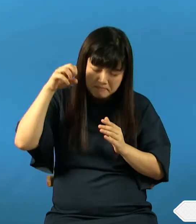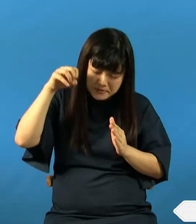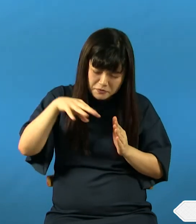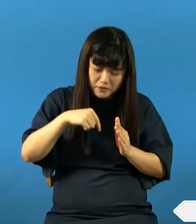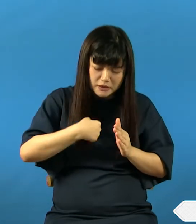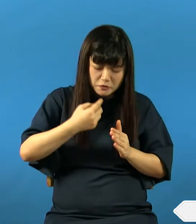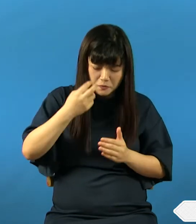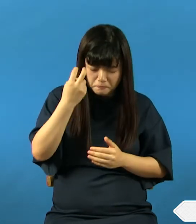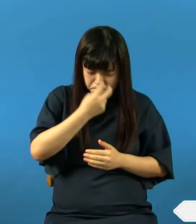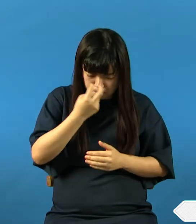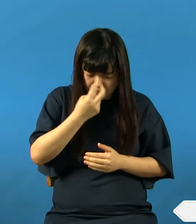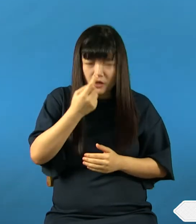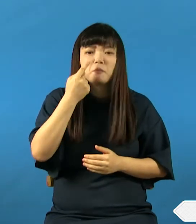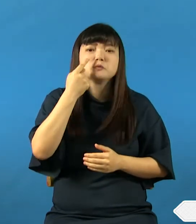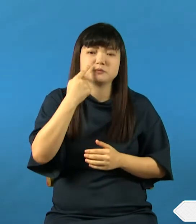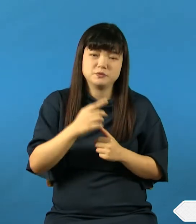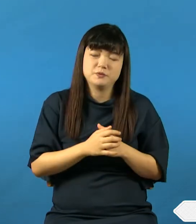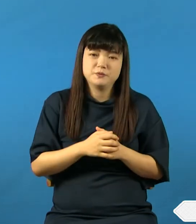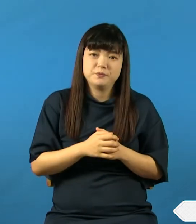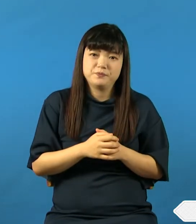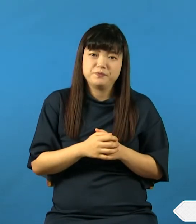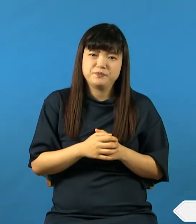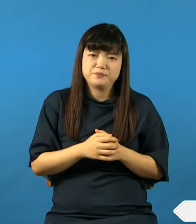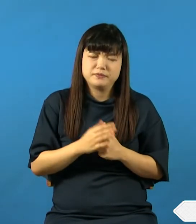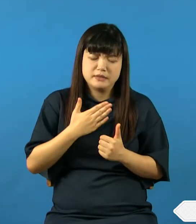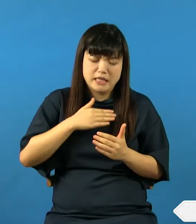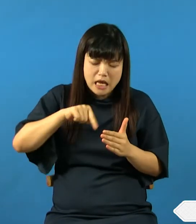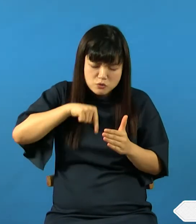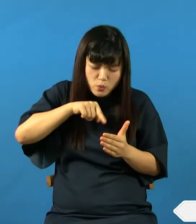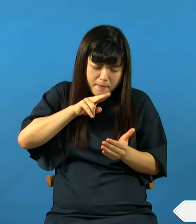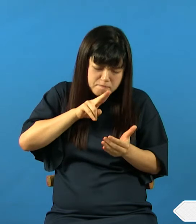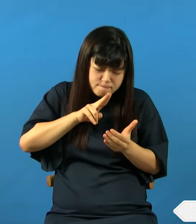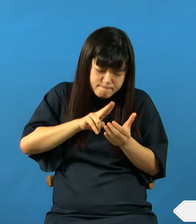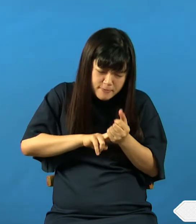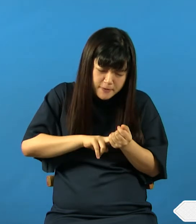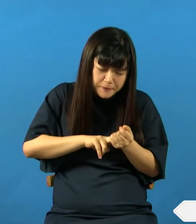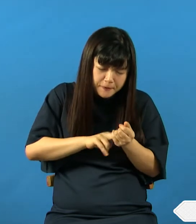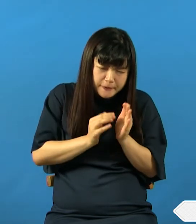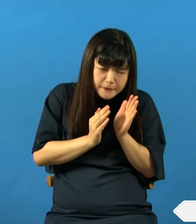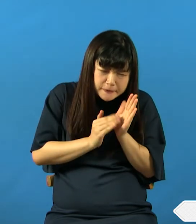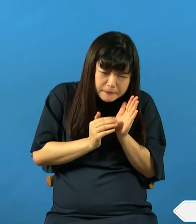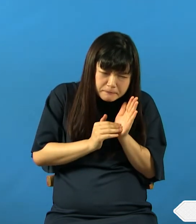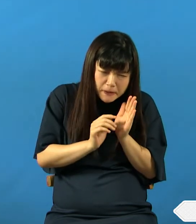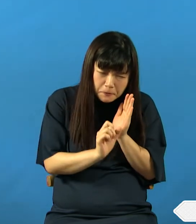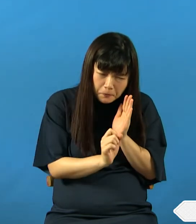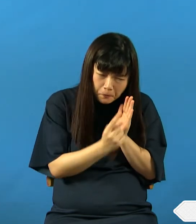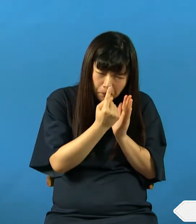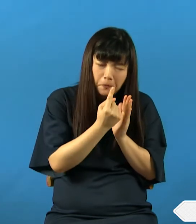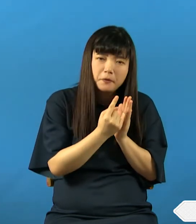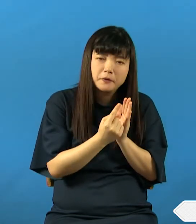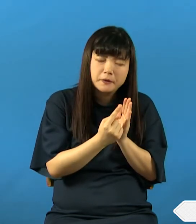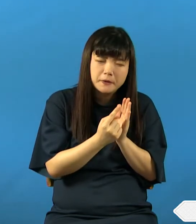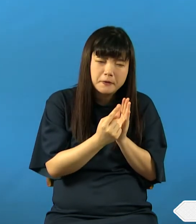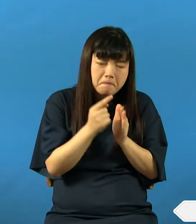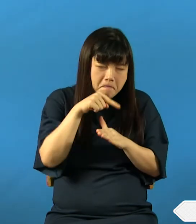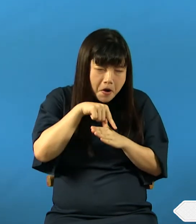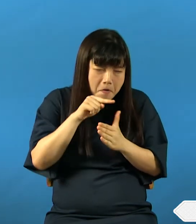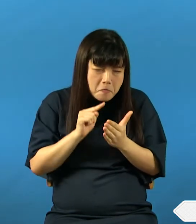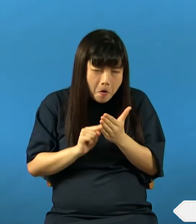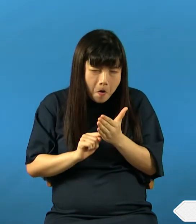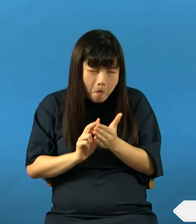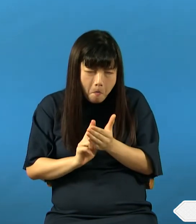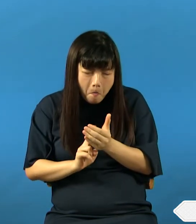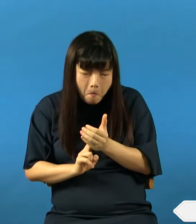말씀의 빛으로 자기를 비추어 보십시오. 이 속에 숨어있는 은밀한 동기, 마음속에